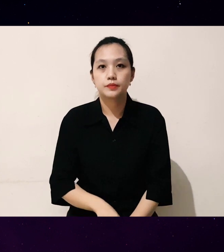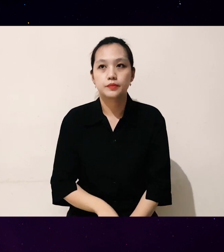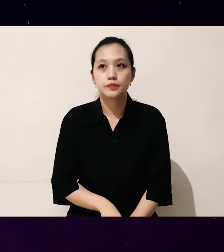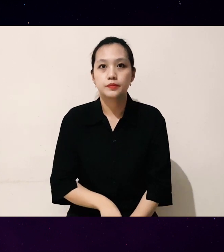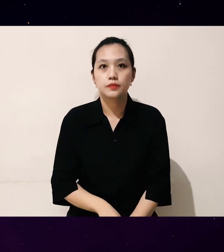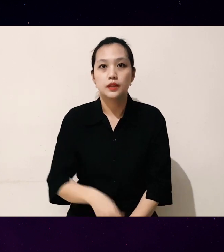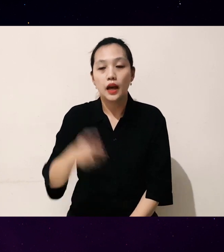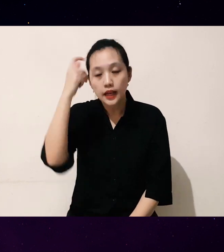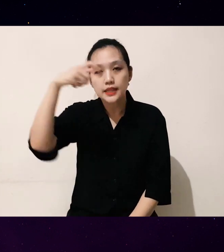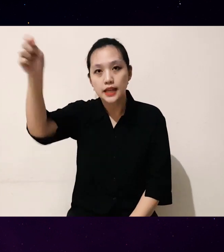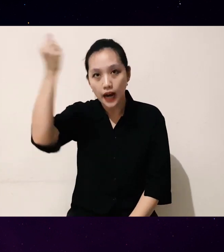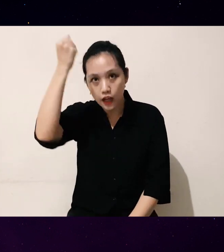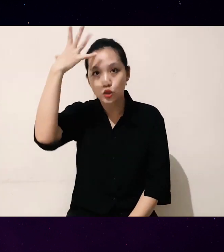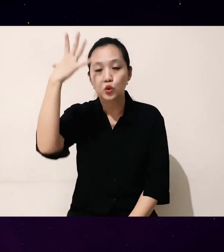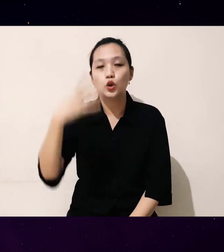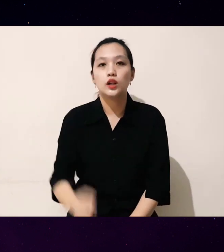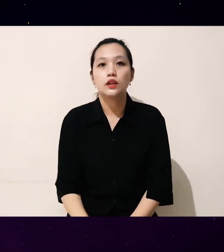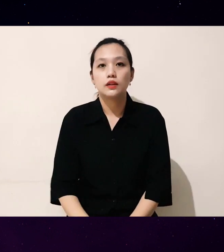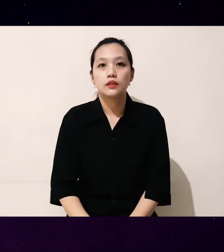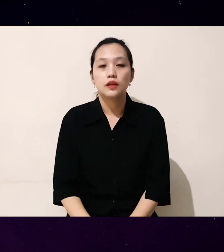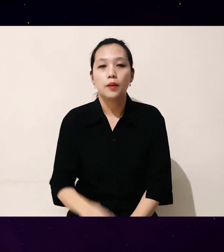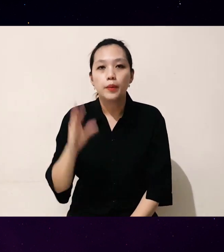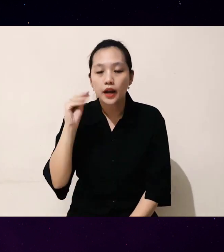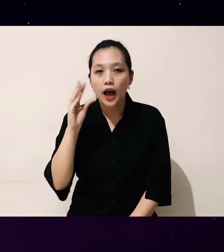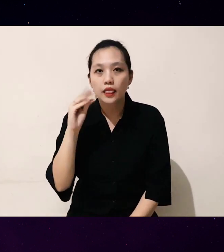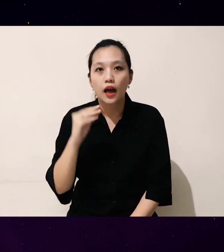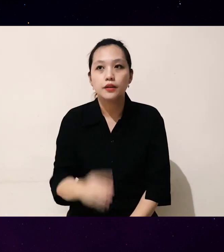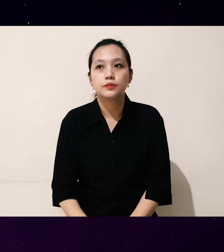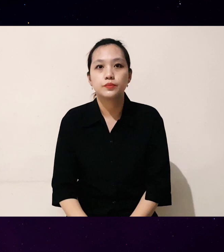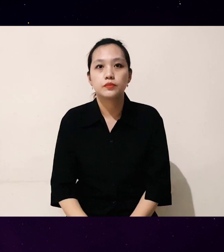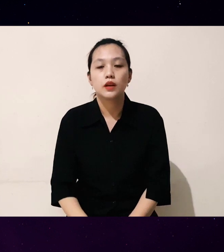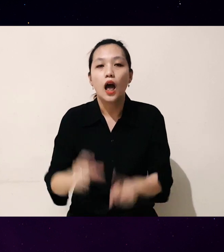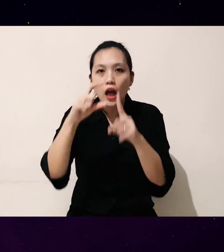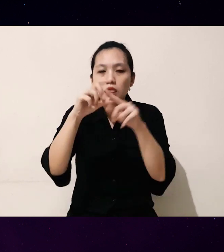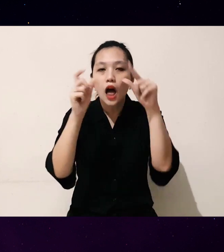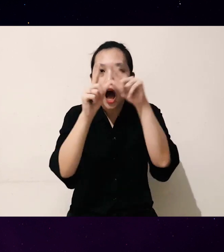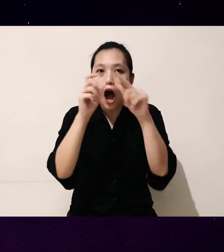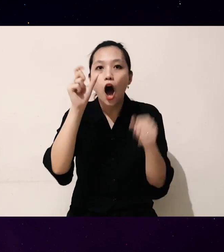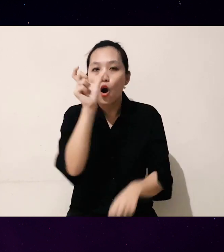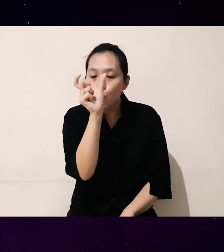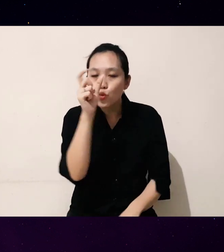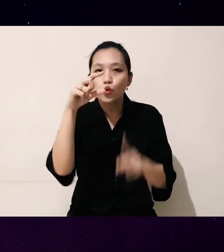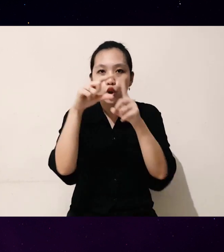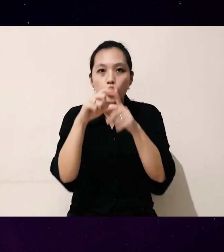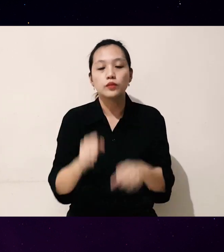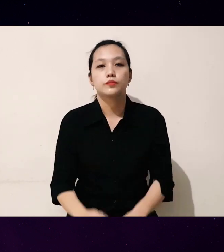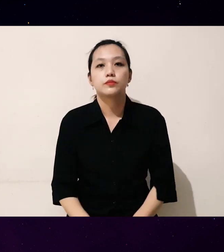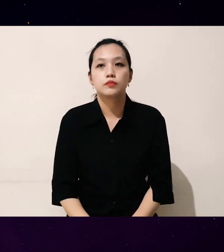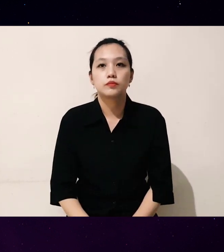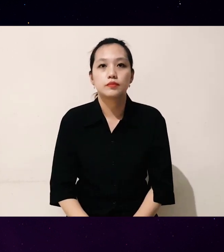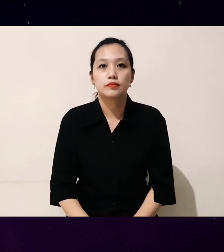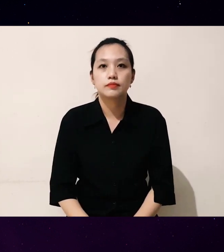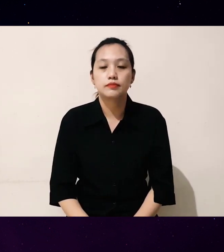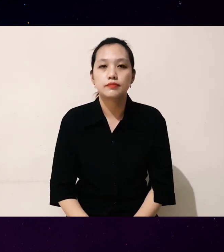22, Tuhan bersaksi tentang Daud seperti demikian. Dia berkata, tentang Daud, Allah telah